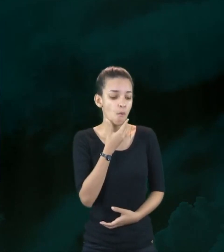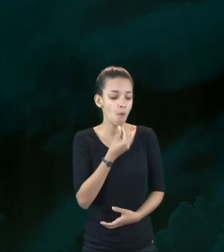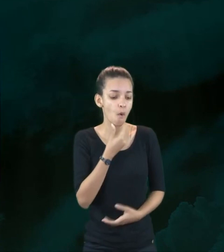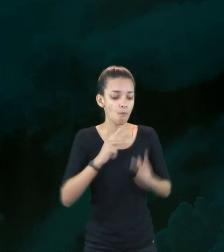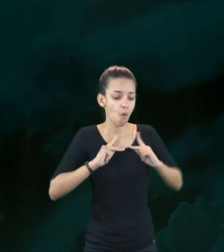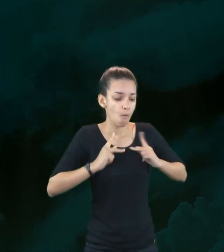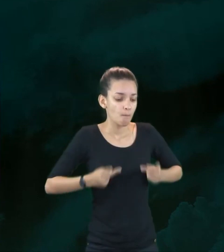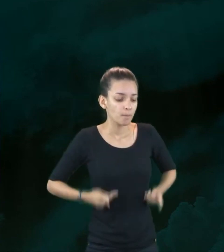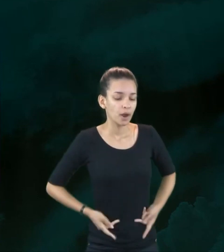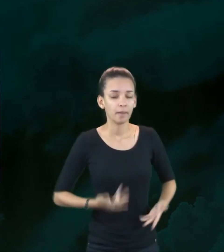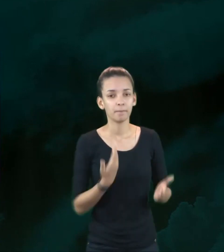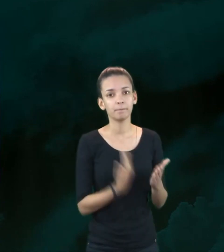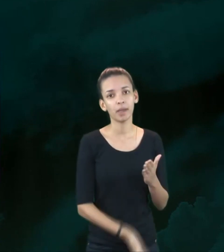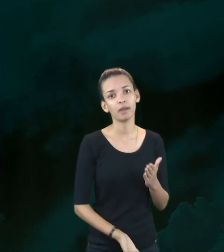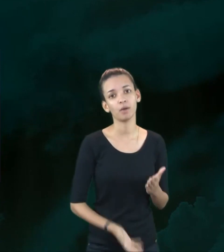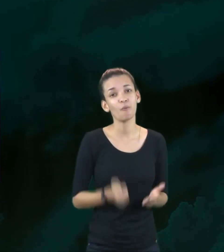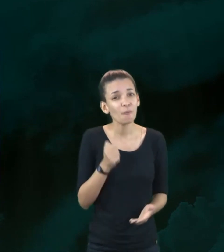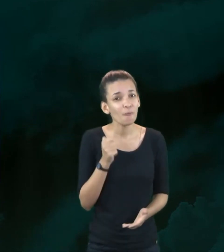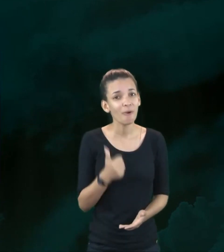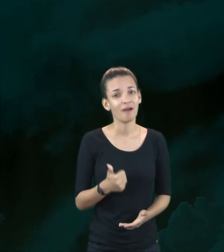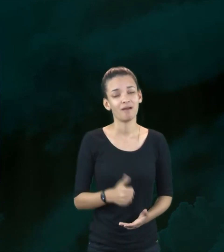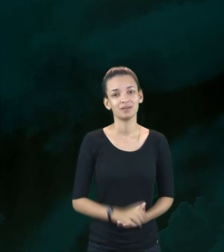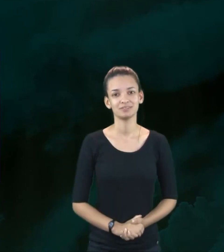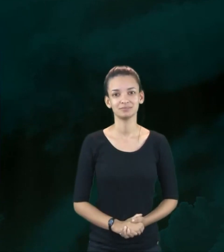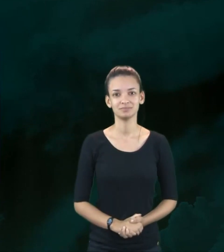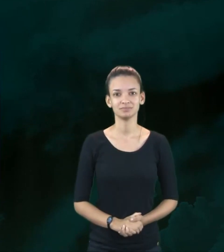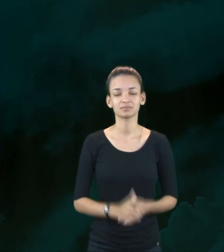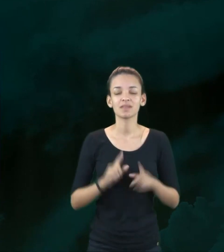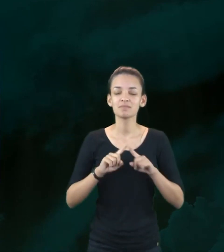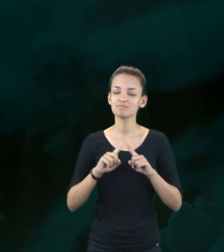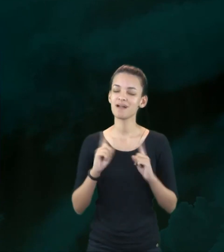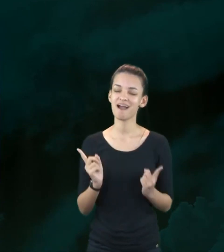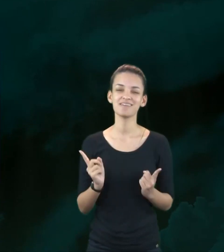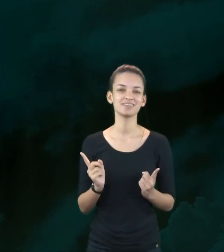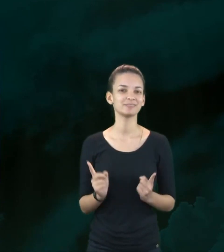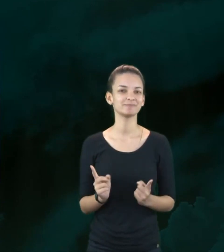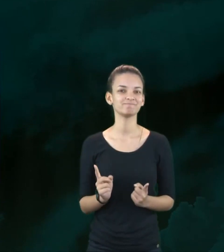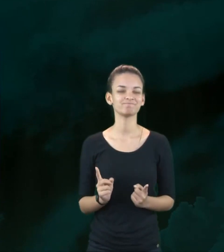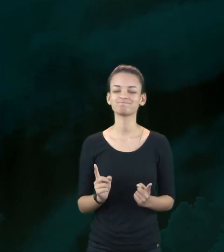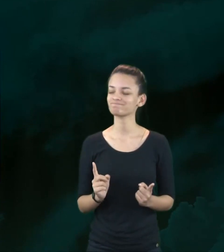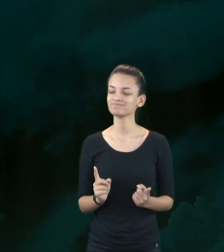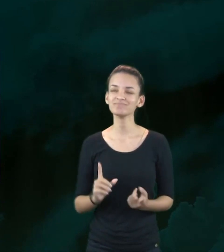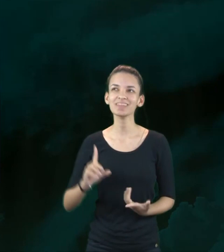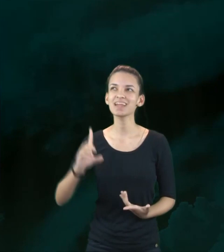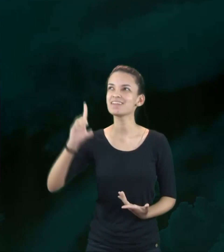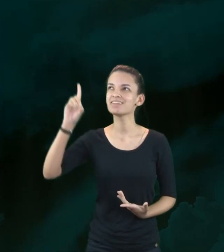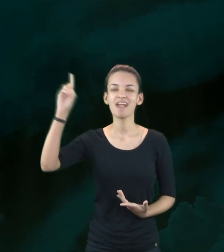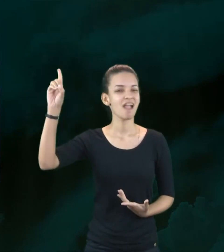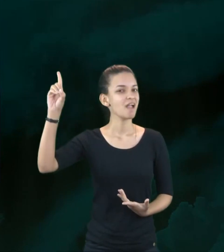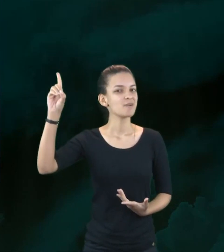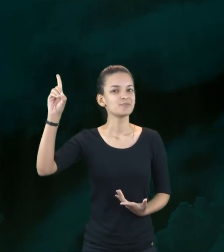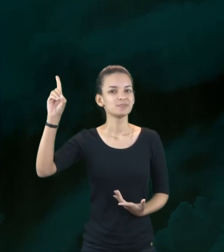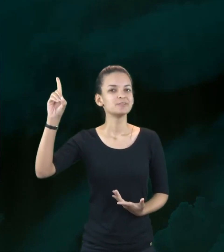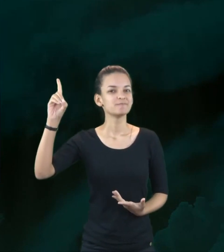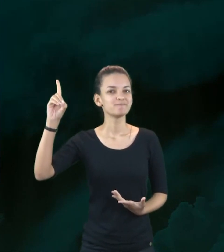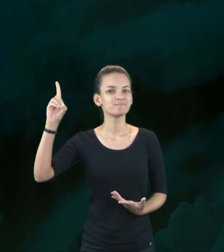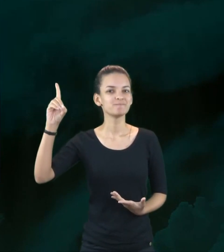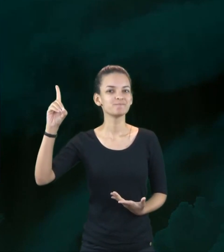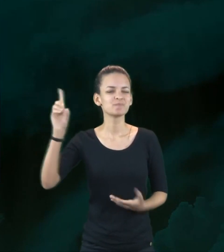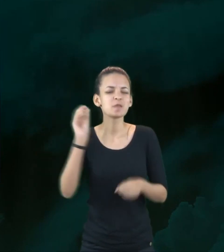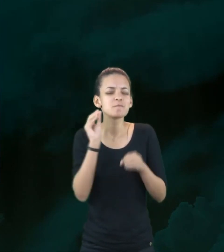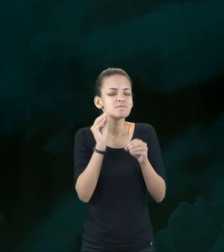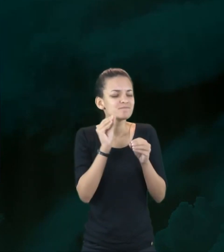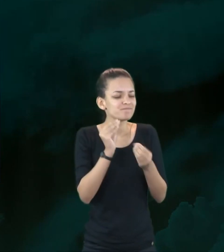Mas Deus não permitiu que isso acontecesse. Antes disso acontecer, Deus preparou uma família.